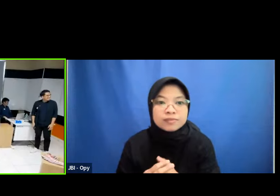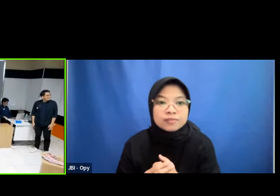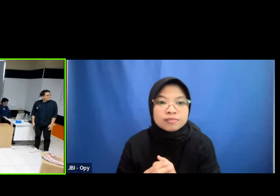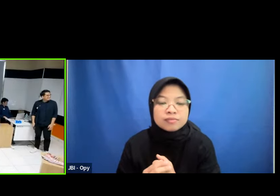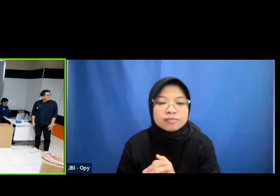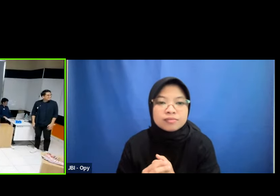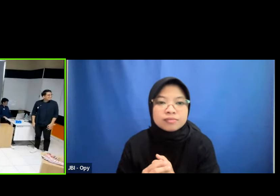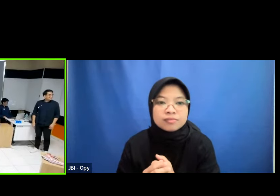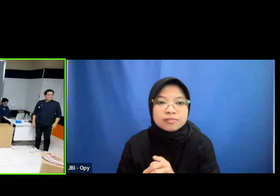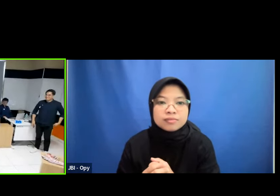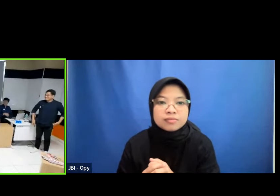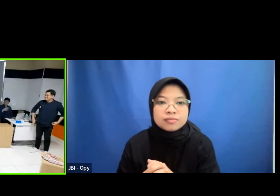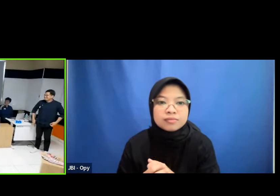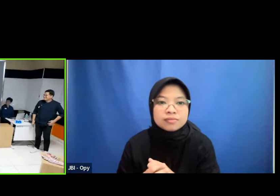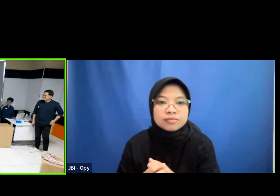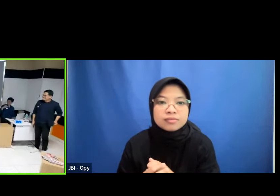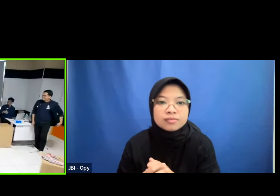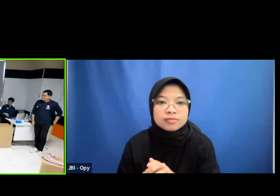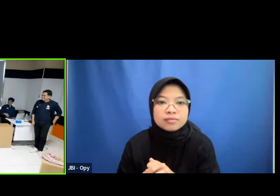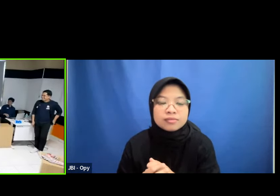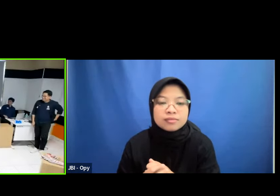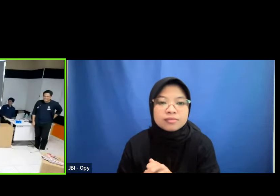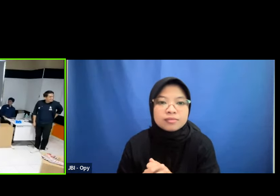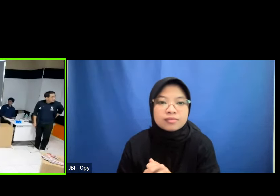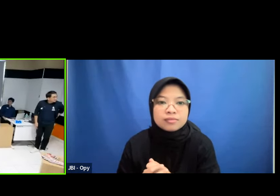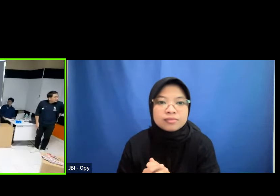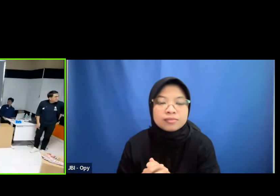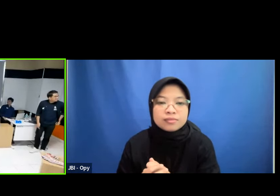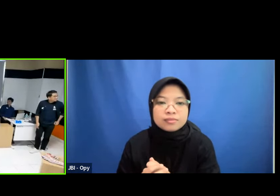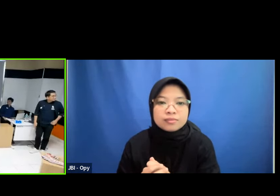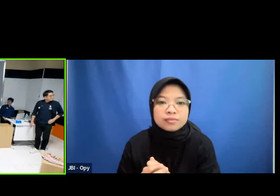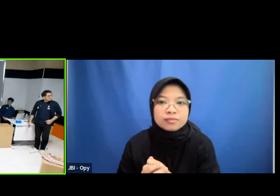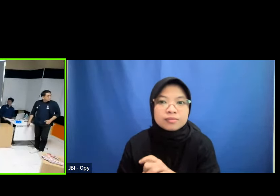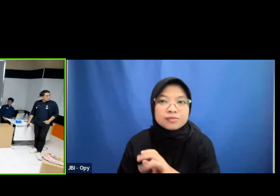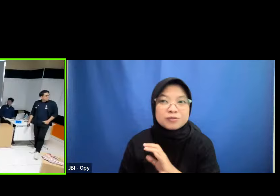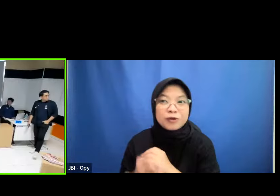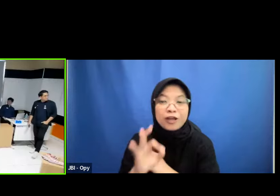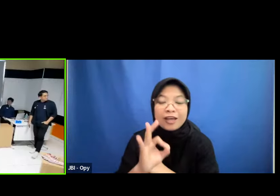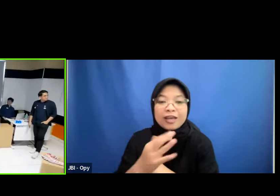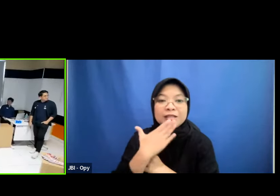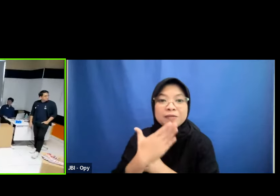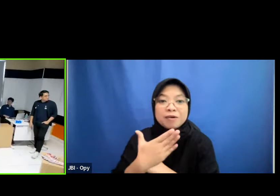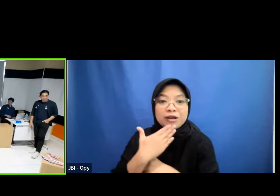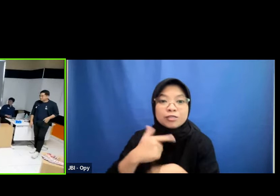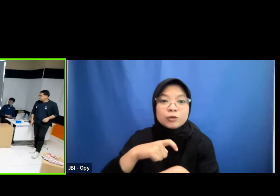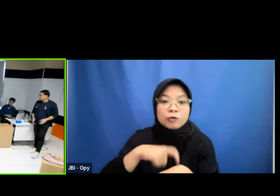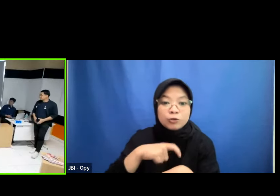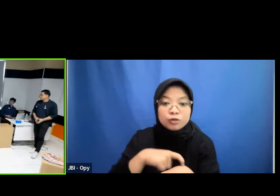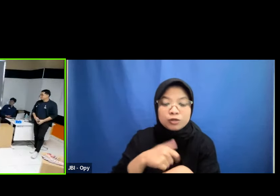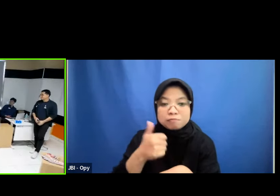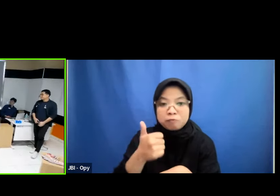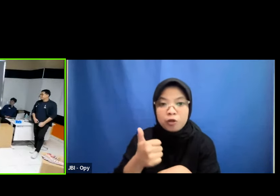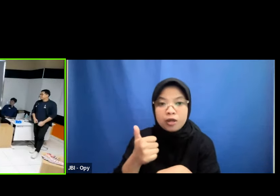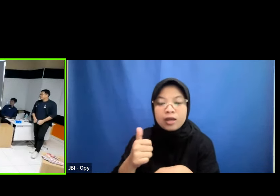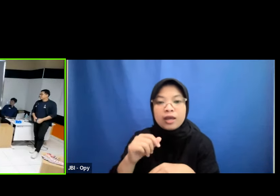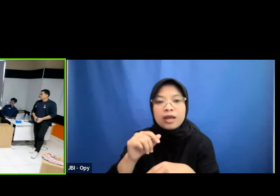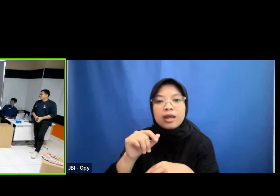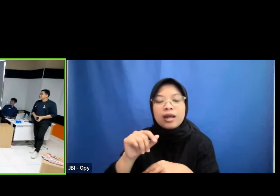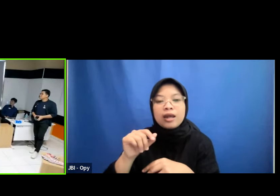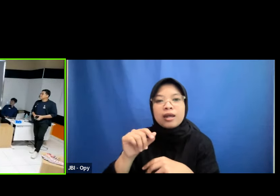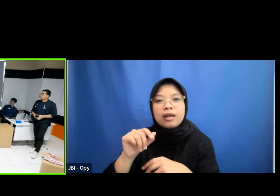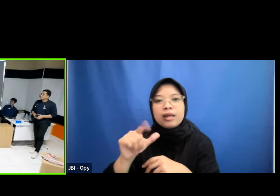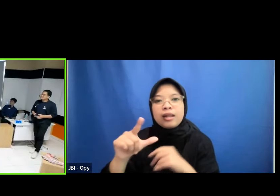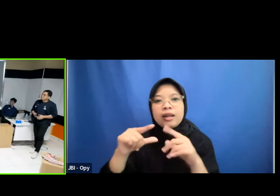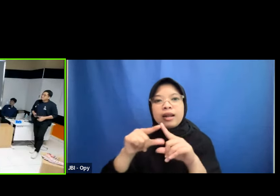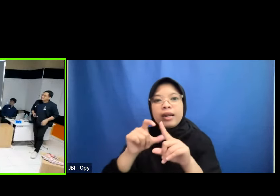kamera Nah ya terima kasih banyak atas waktunya ee saya Lady e